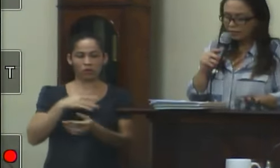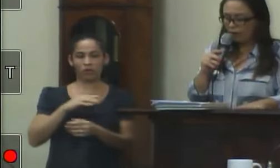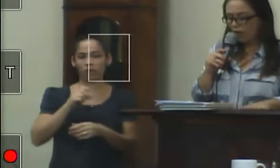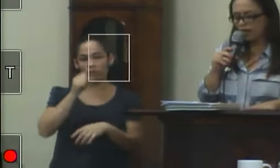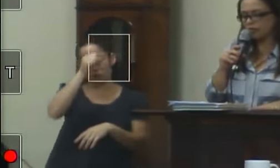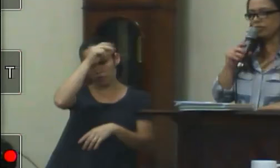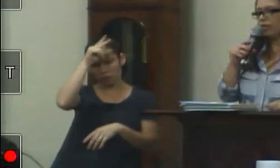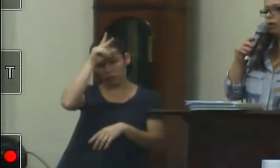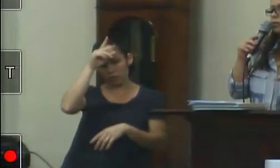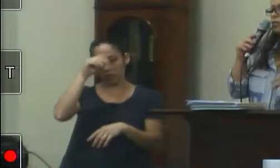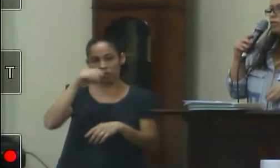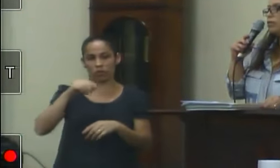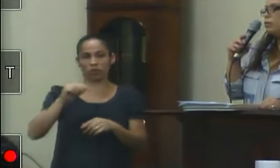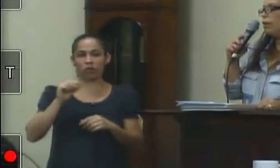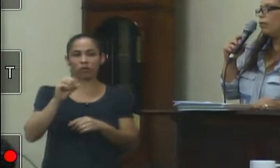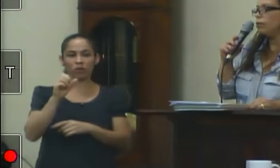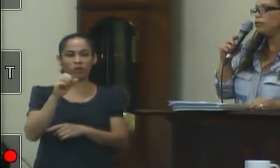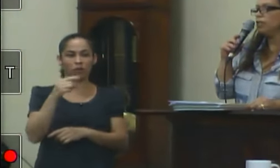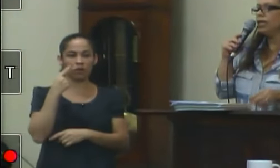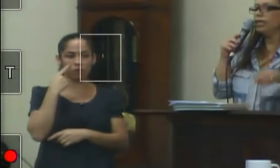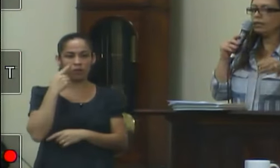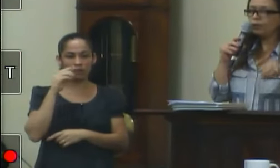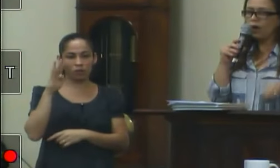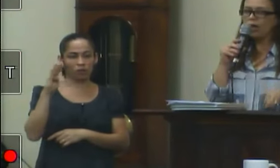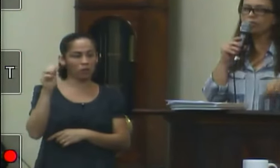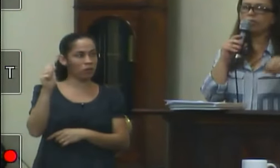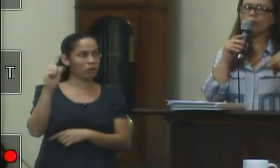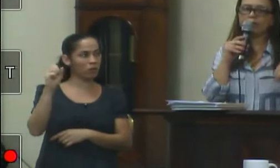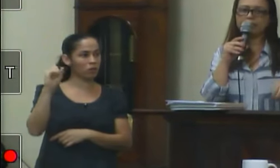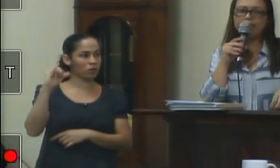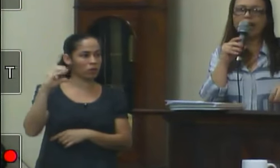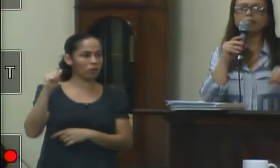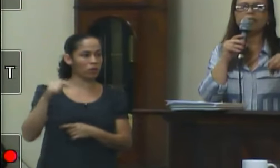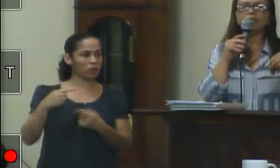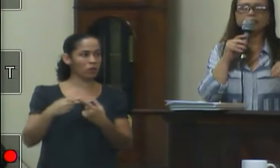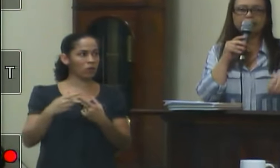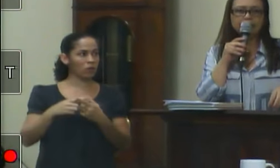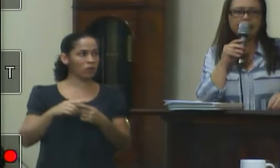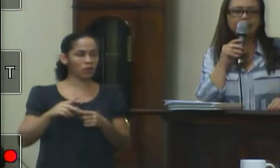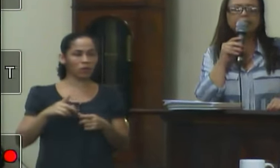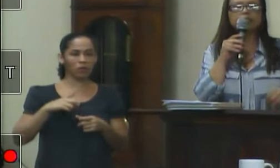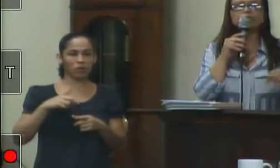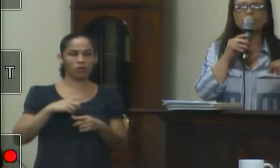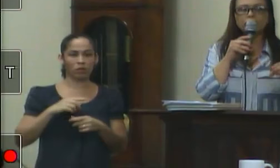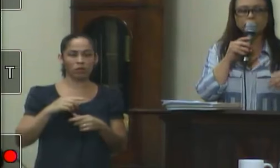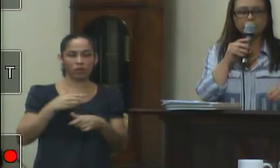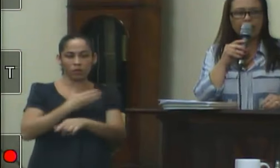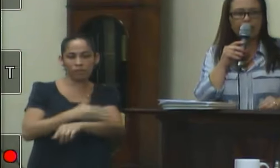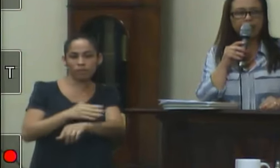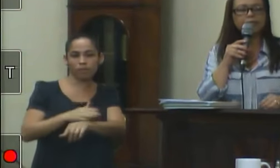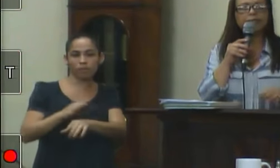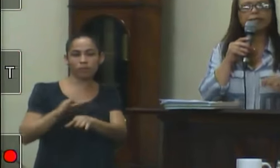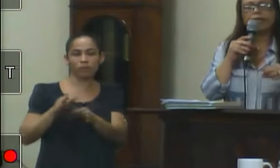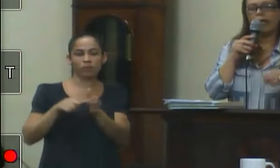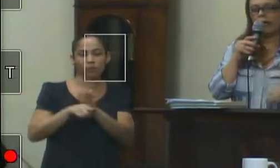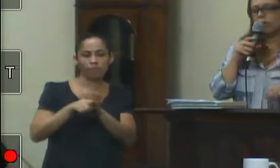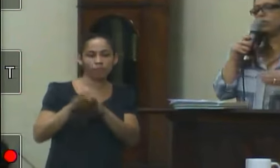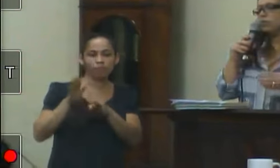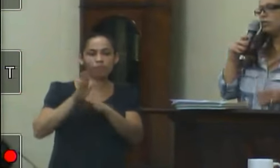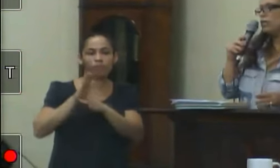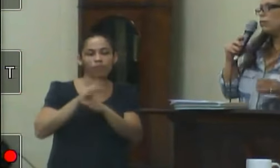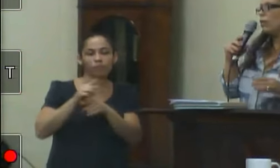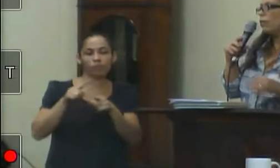básica forte é um município onde forte, capacitada, treinada, supervisionada, é